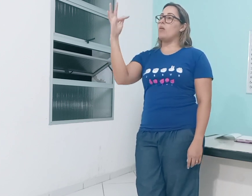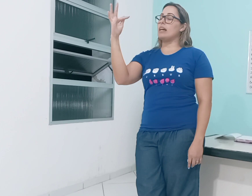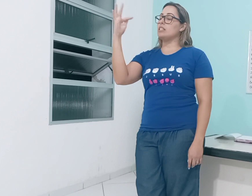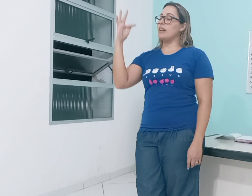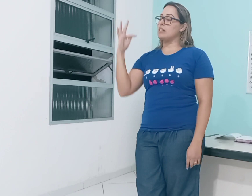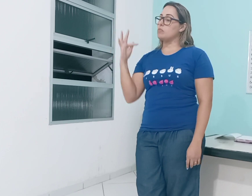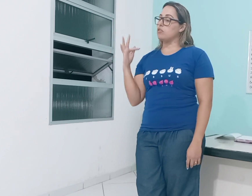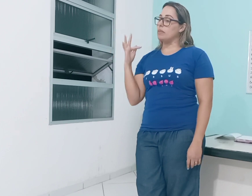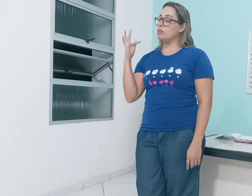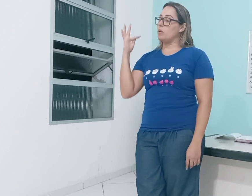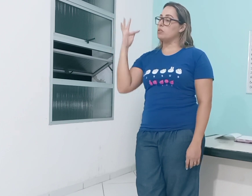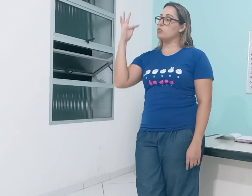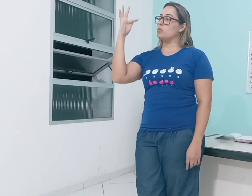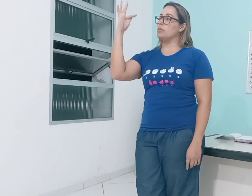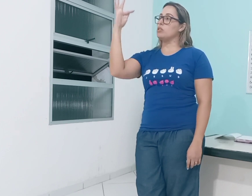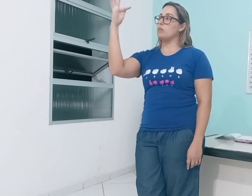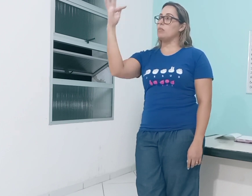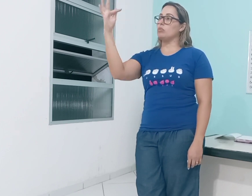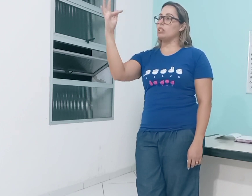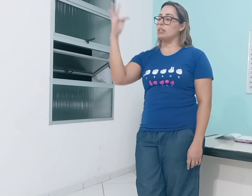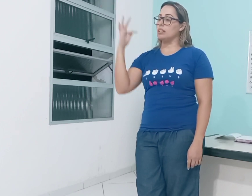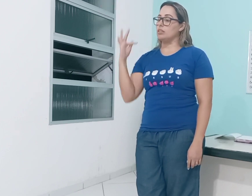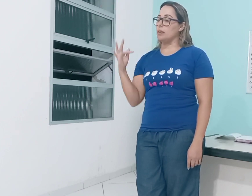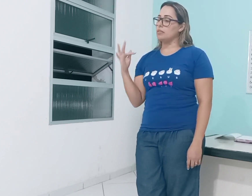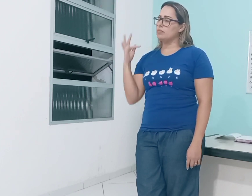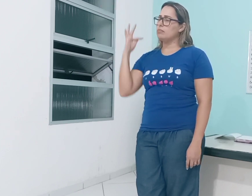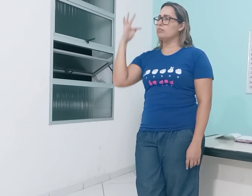a gente faz esse movimento como se subisse uma montanha. Aqui,